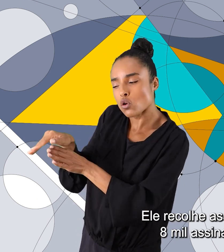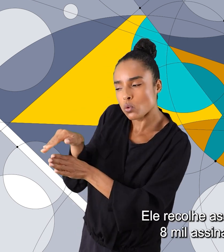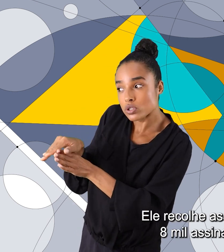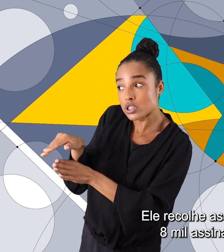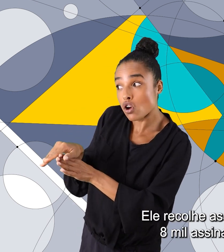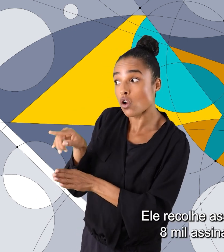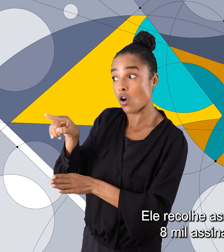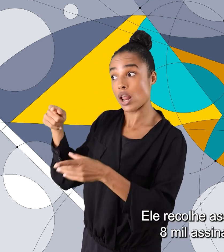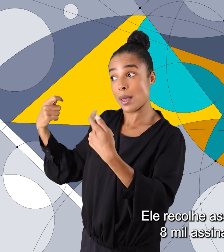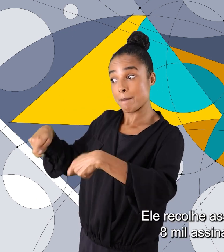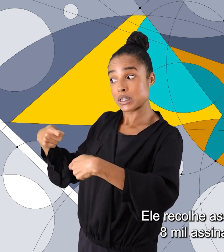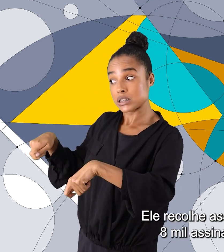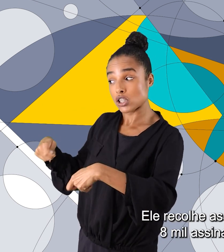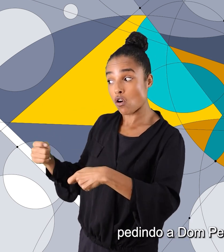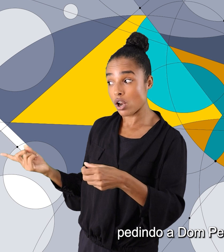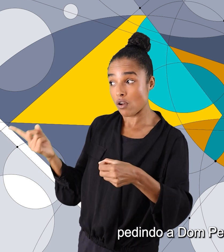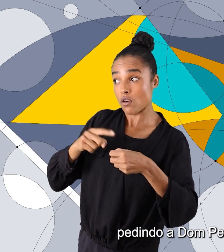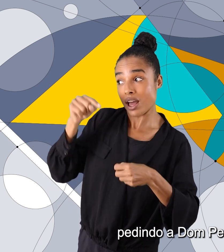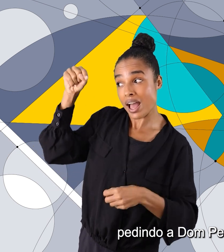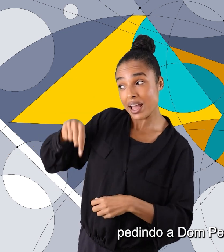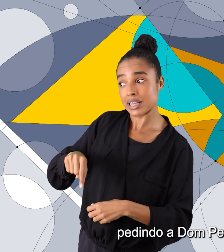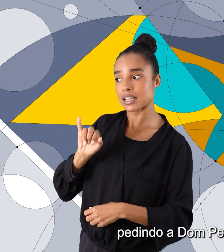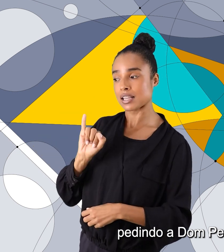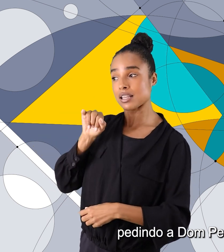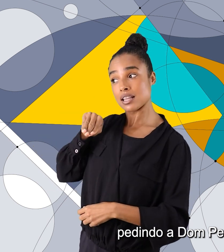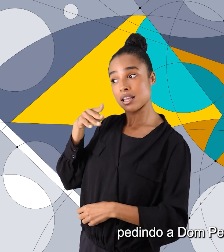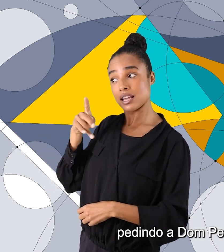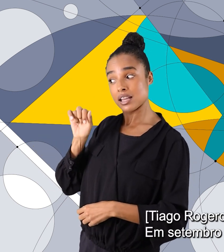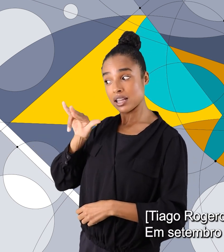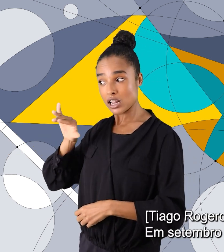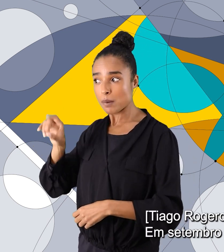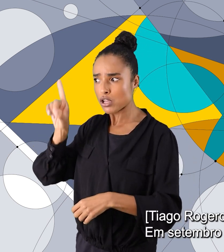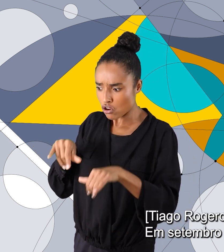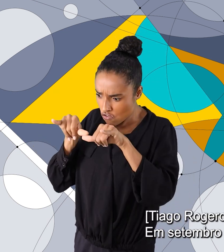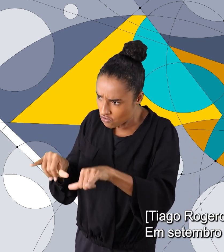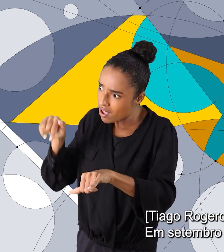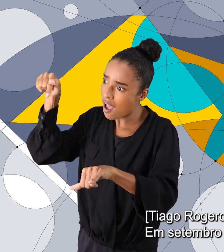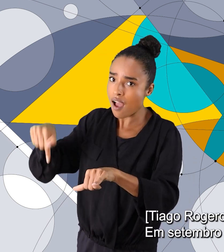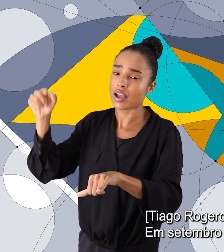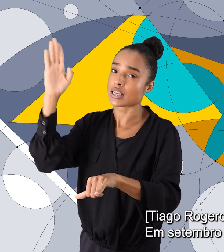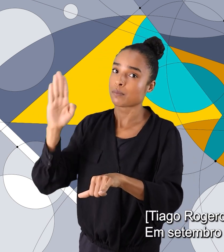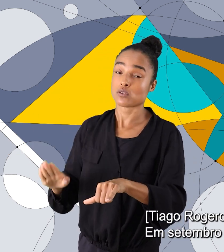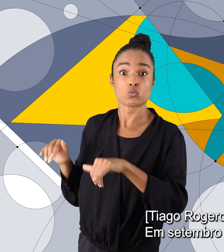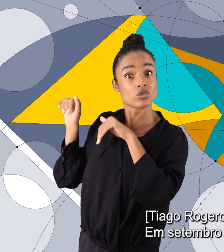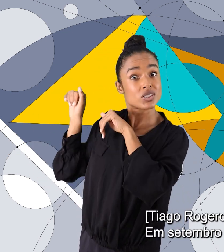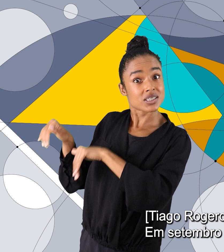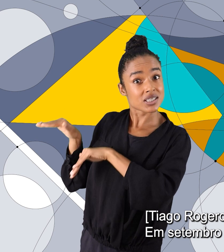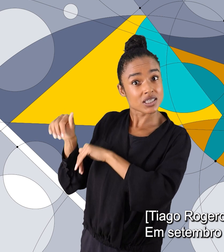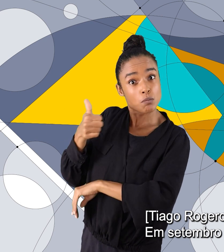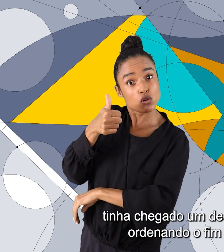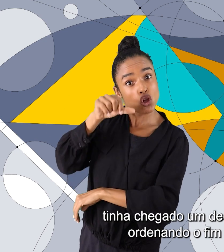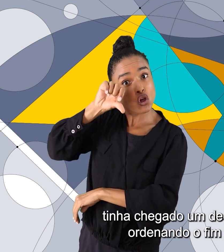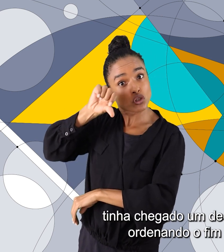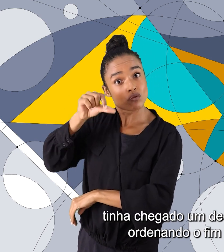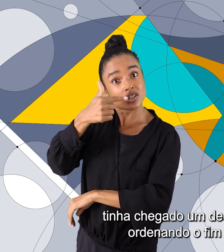recolhe assinaturas, 8.000 assinaturas, pedindo a Dom Pedro que fique. O fico. Em setembro de